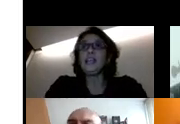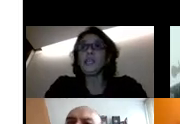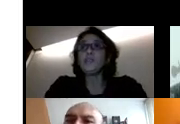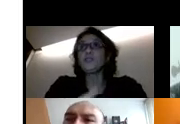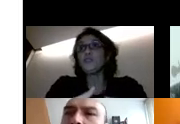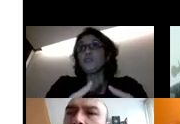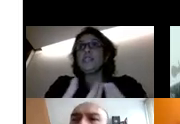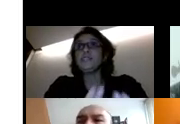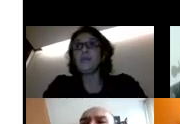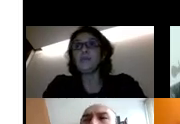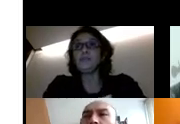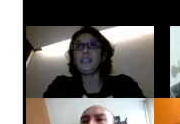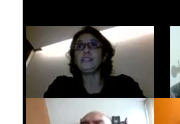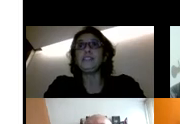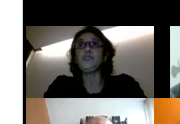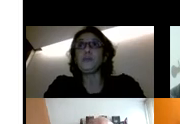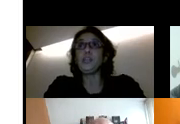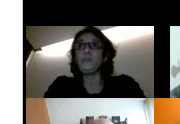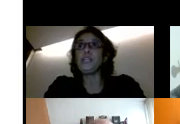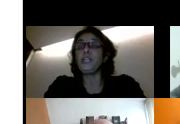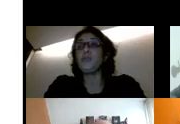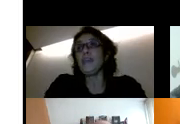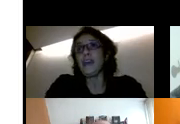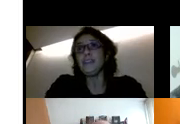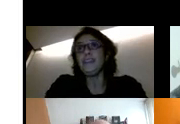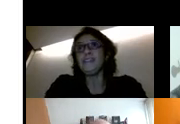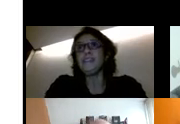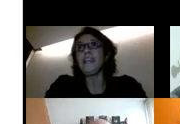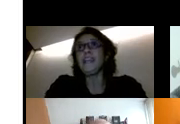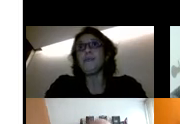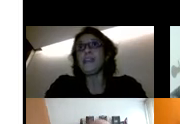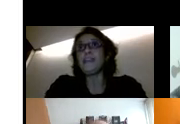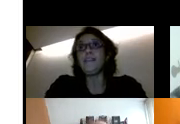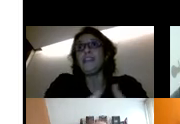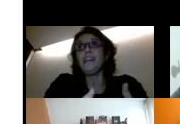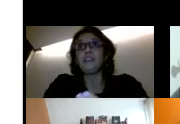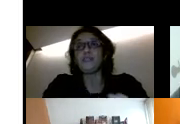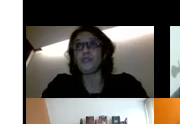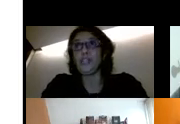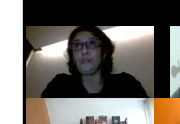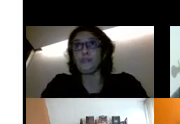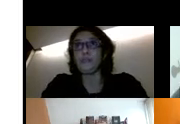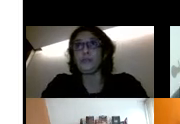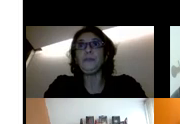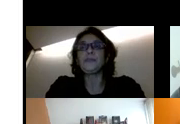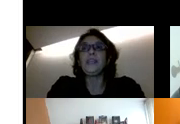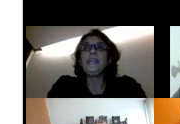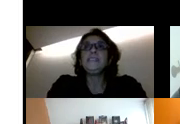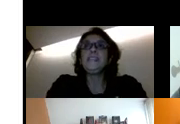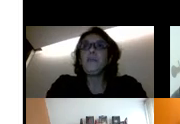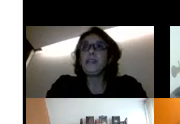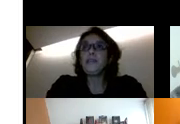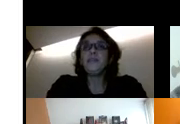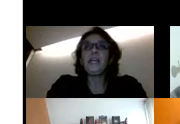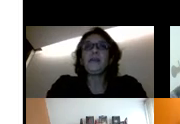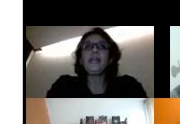la lengua que nosotros utilizamos, si tuviéramos que ponerle una edad, tendría la misma edad de vida que nosotros tenemos, ¿no?